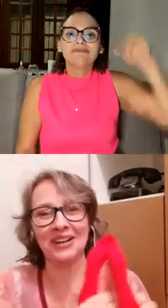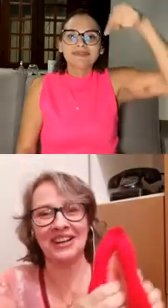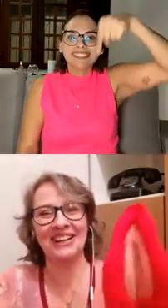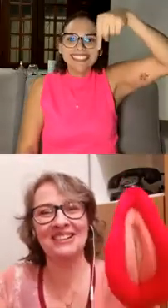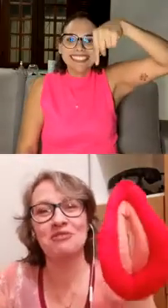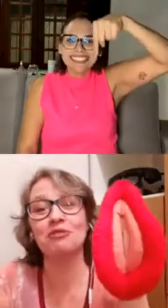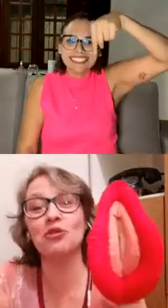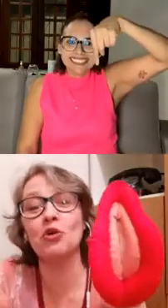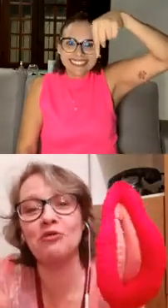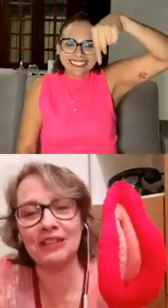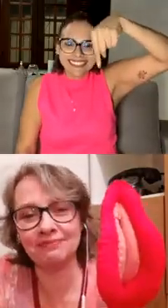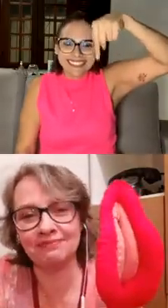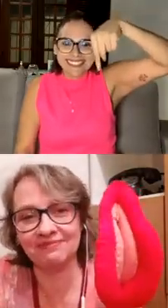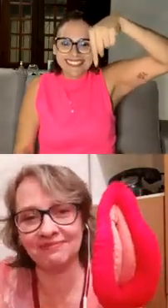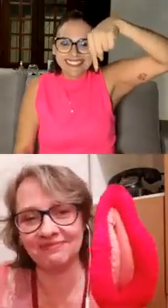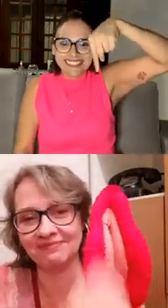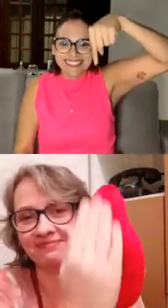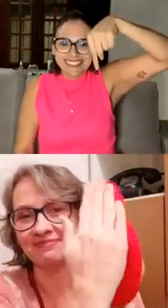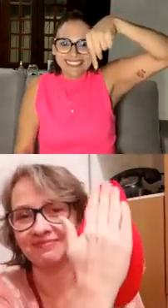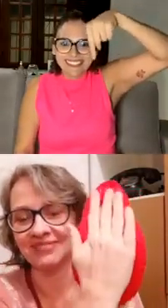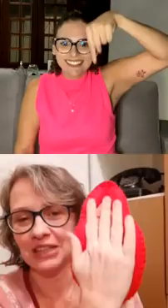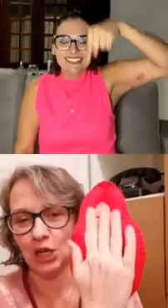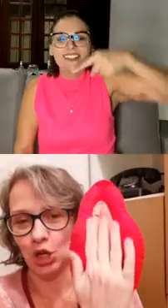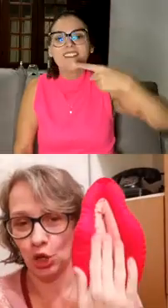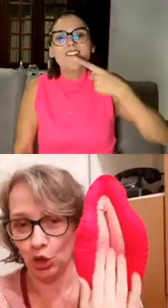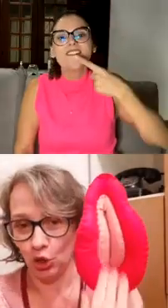Voou. Vulva.